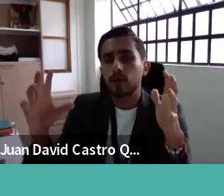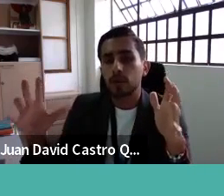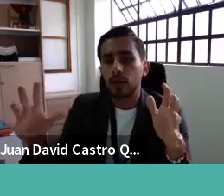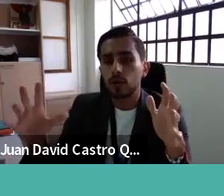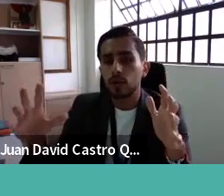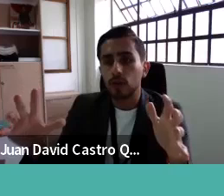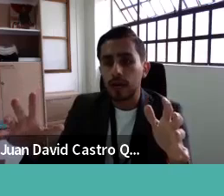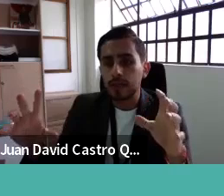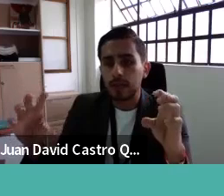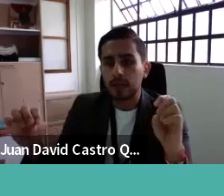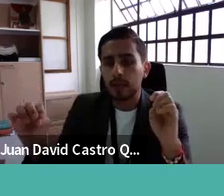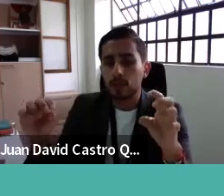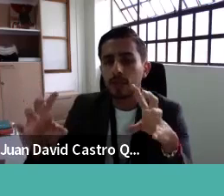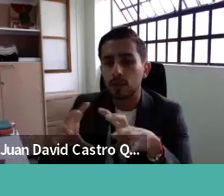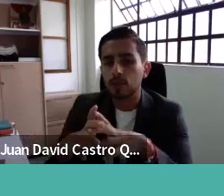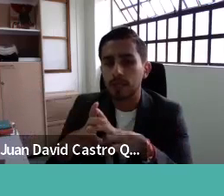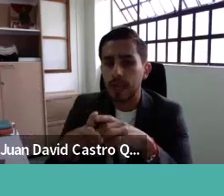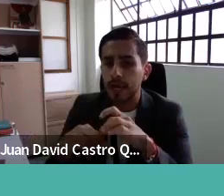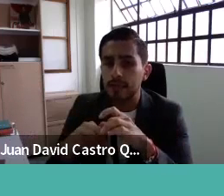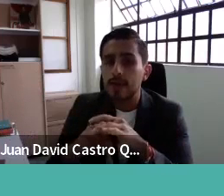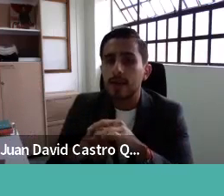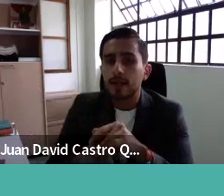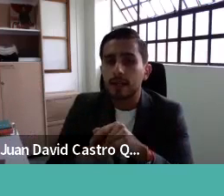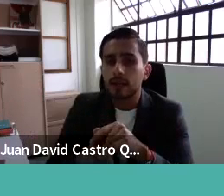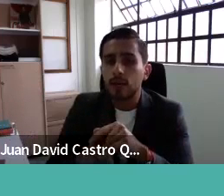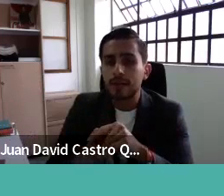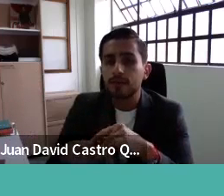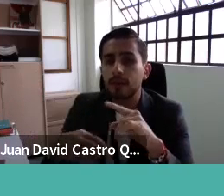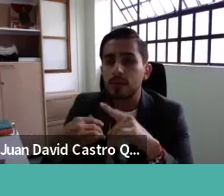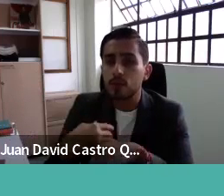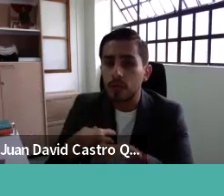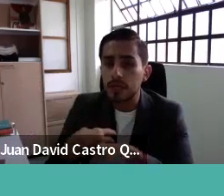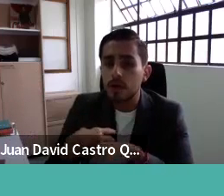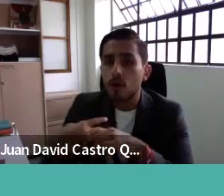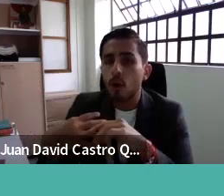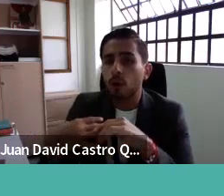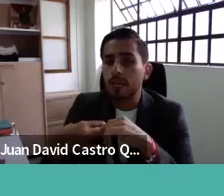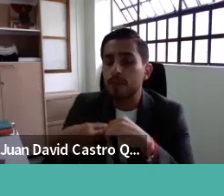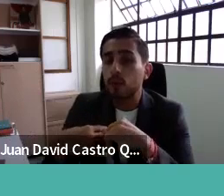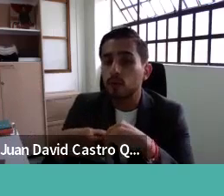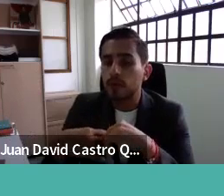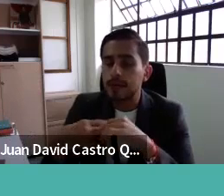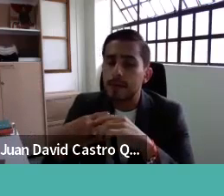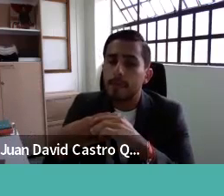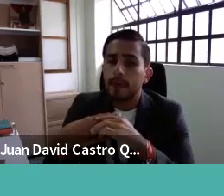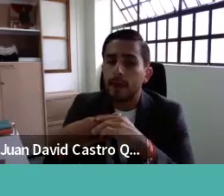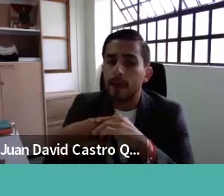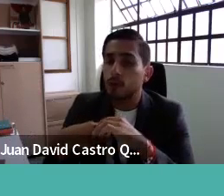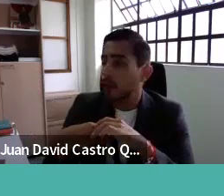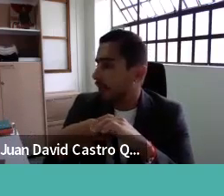encontrando unas diapositivas, unos slides, que tienen unas afirmaciones o unas preguntas sobre la